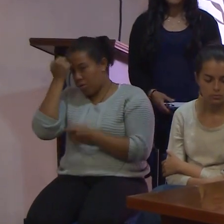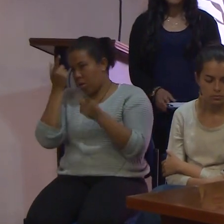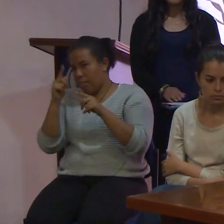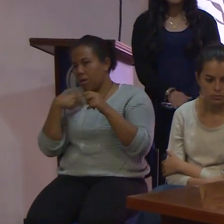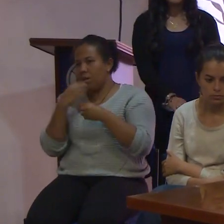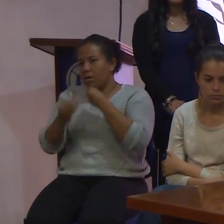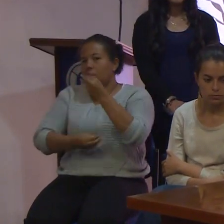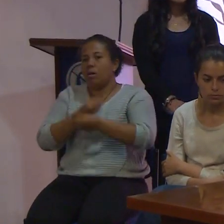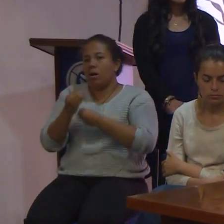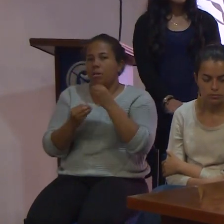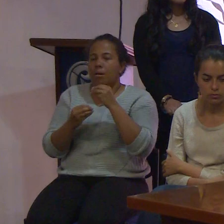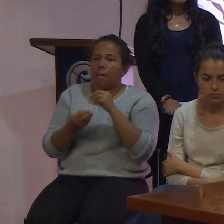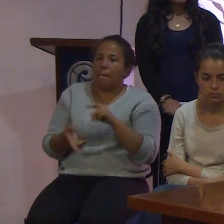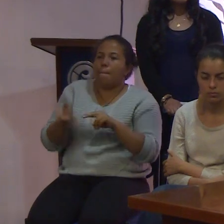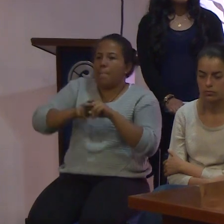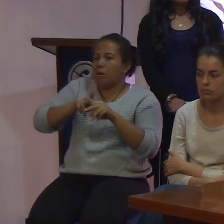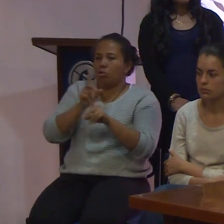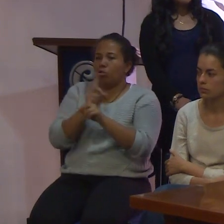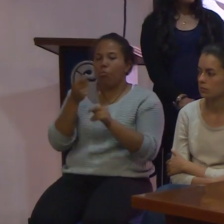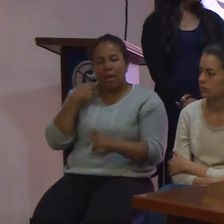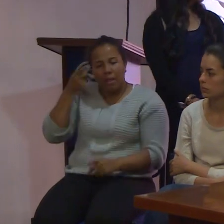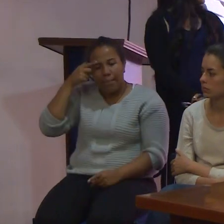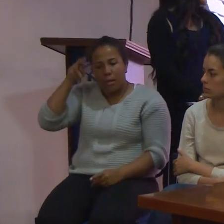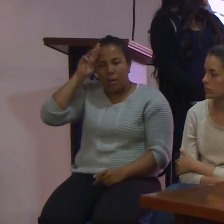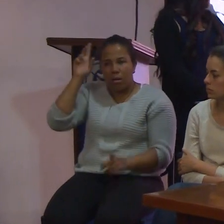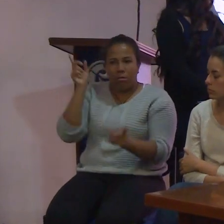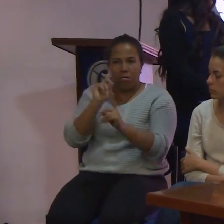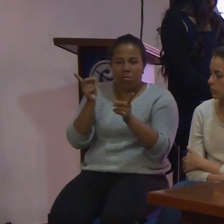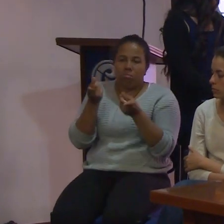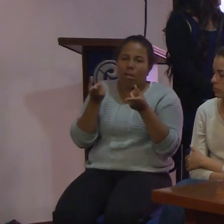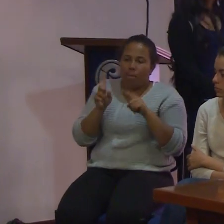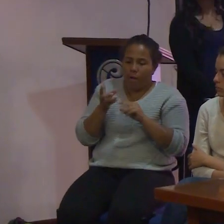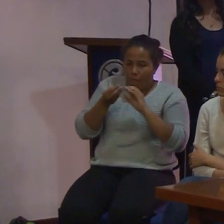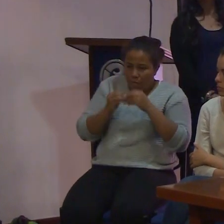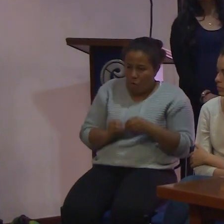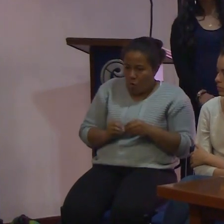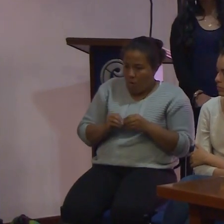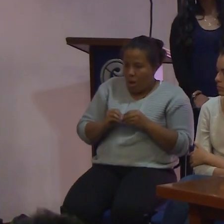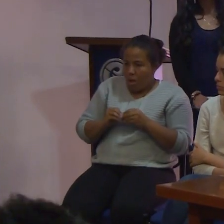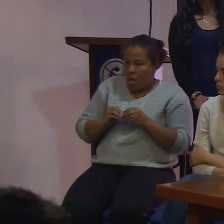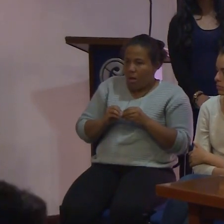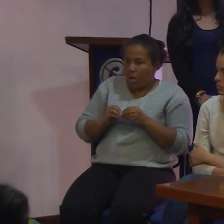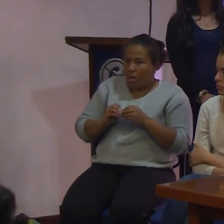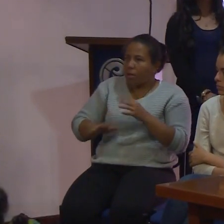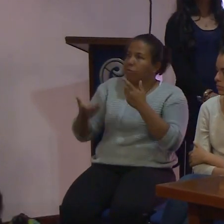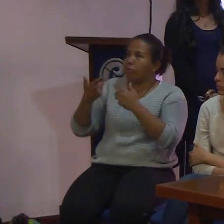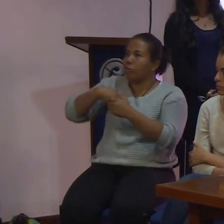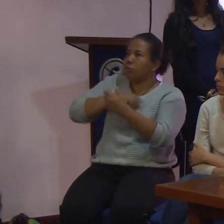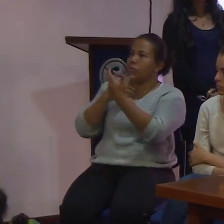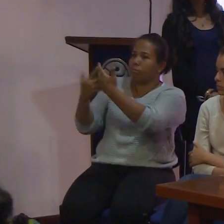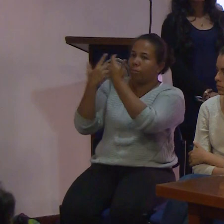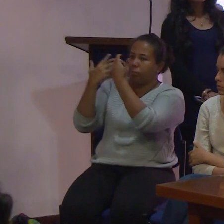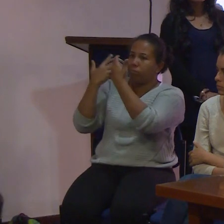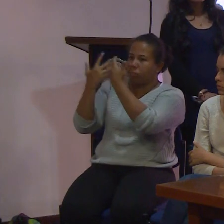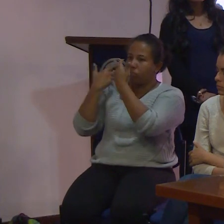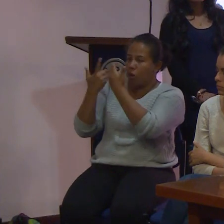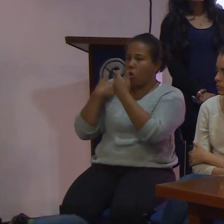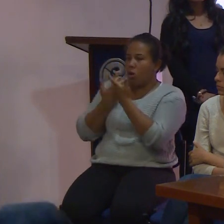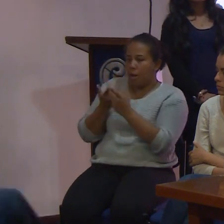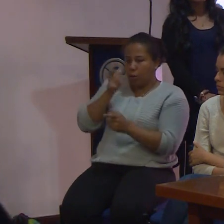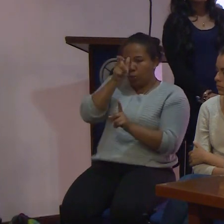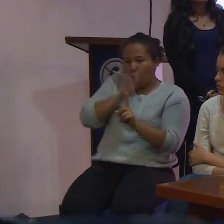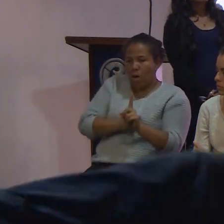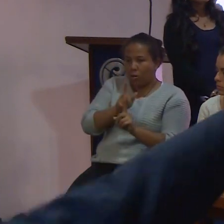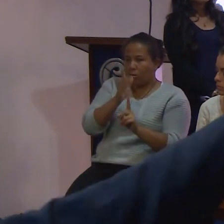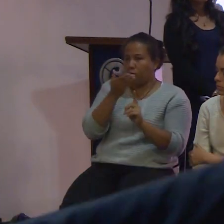cabida, digamos, también no solo a interpretar, sino a la formación como tal que se le está dando al sujeto de la universidad. Y